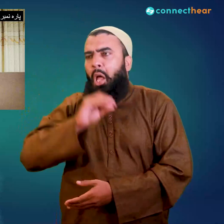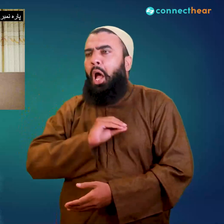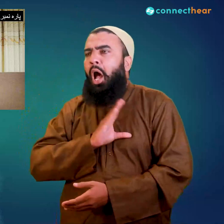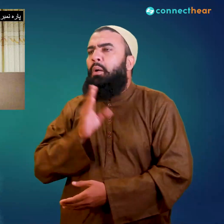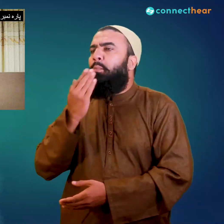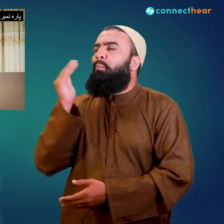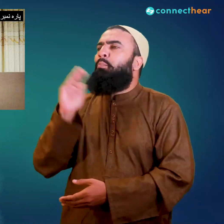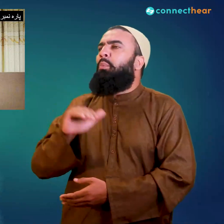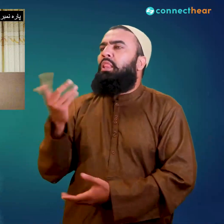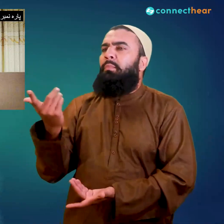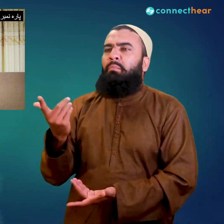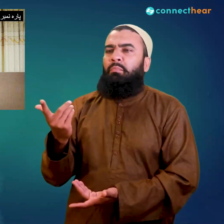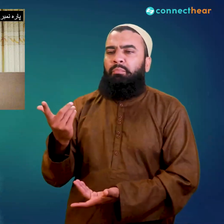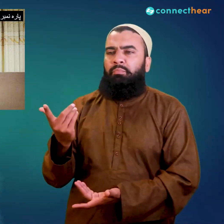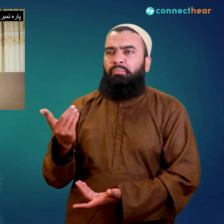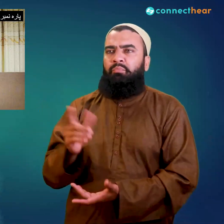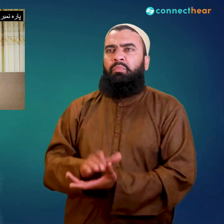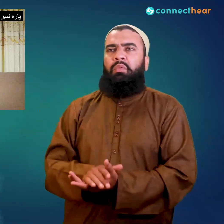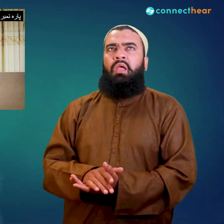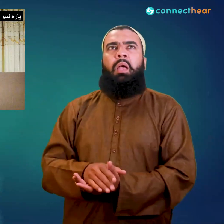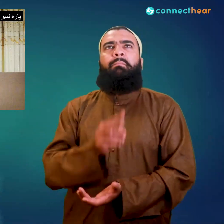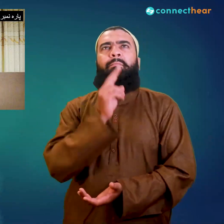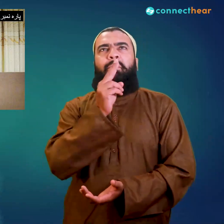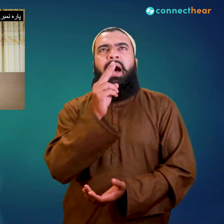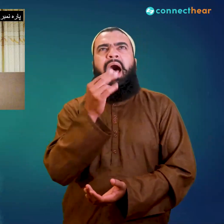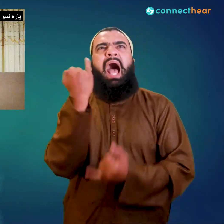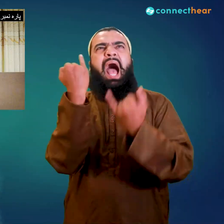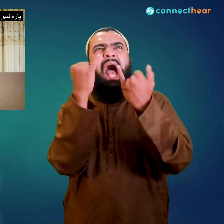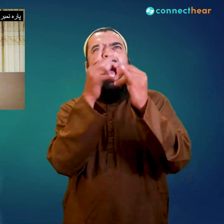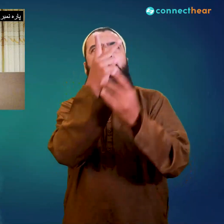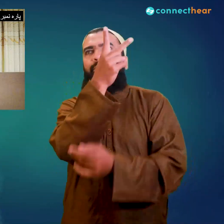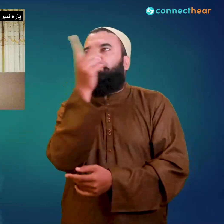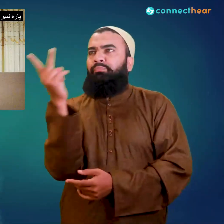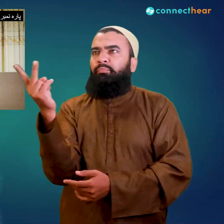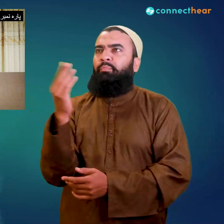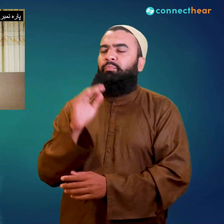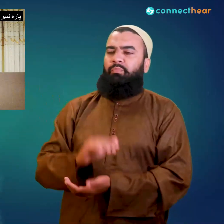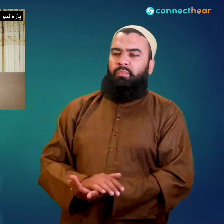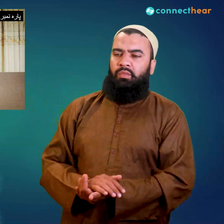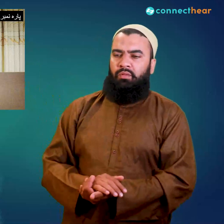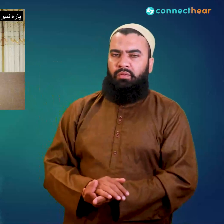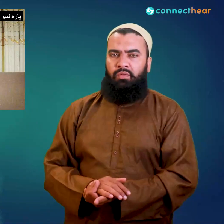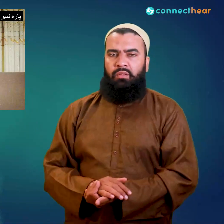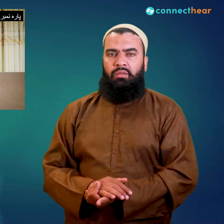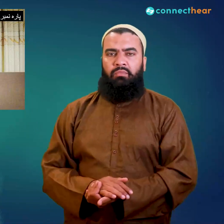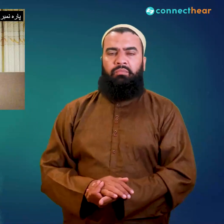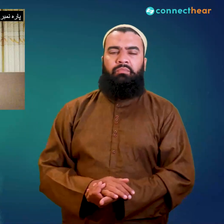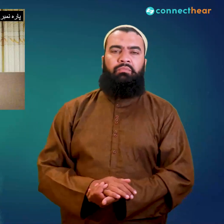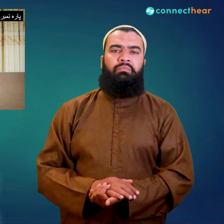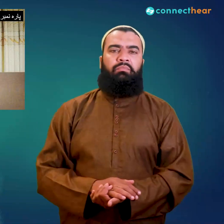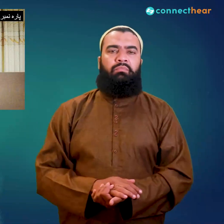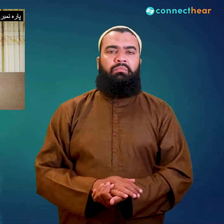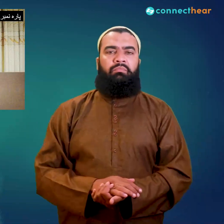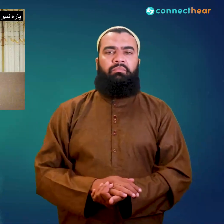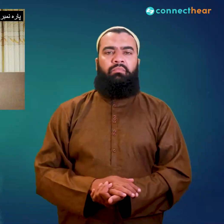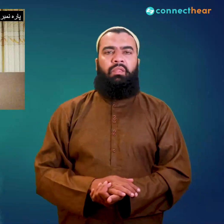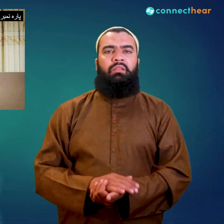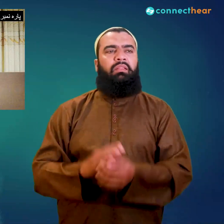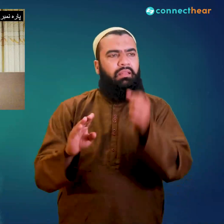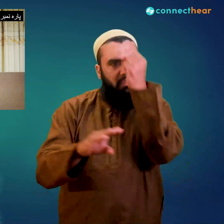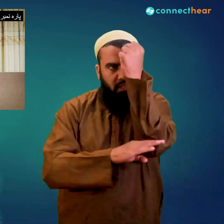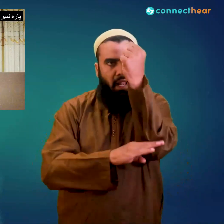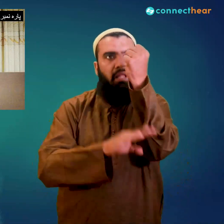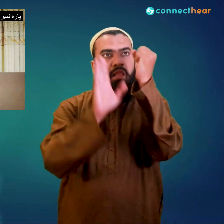کفر اور کافروں کے جو اعمال ہیں دنیا کے اندر، اس میں ان کی مثال دی گئی اس درخت